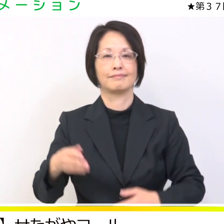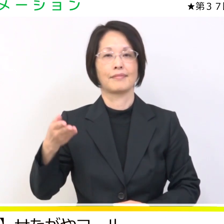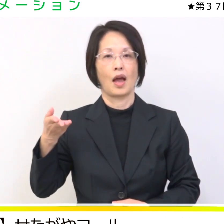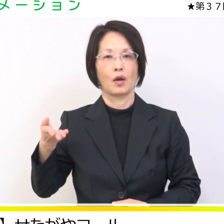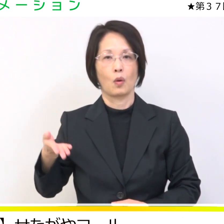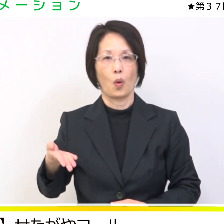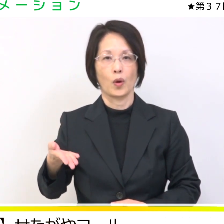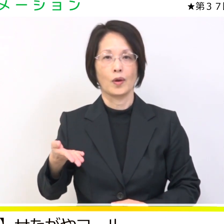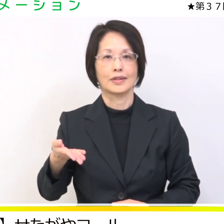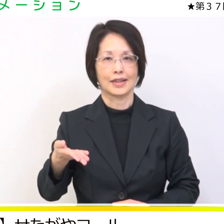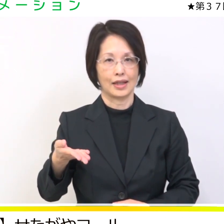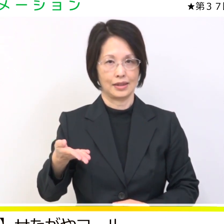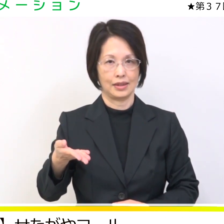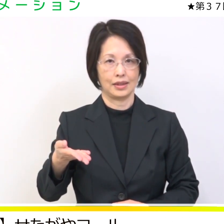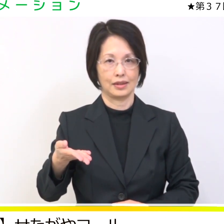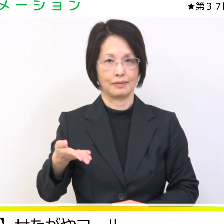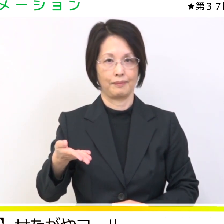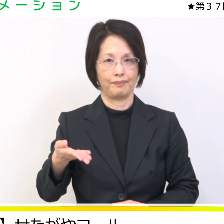5432